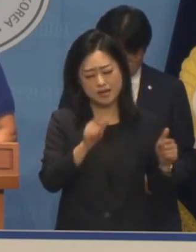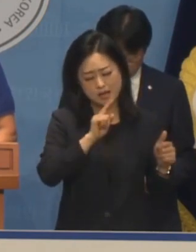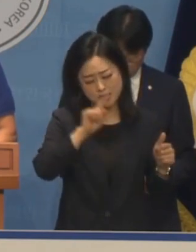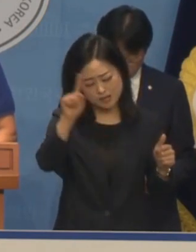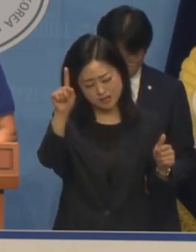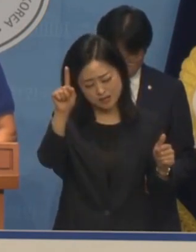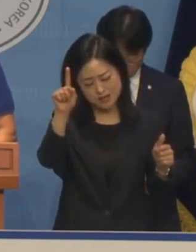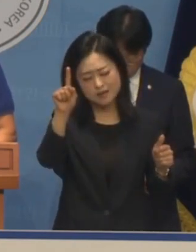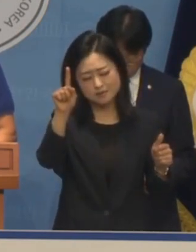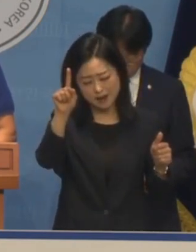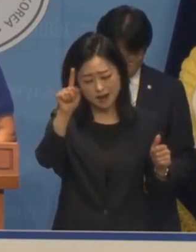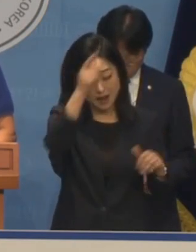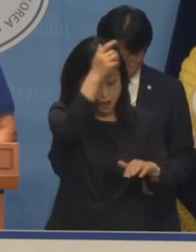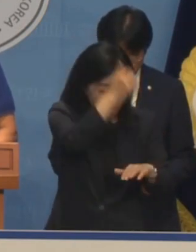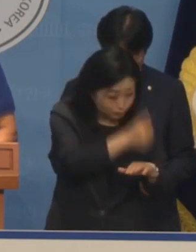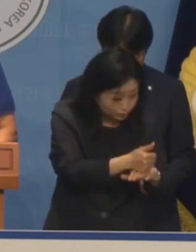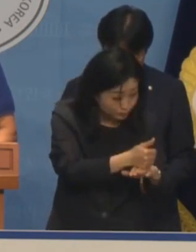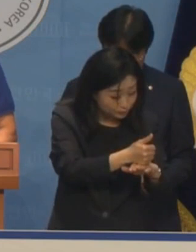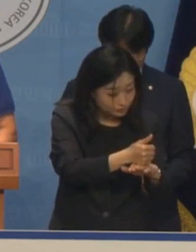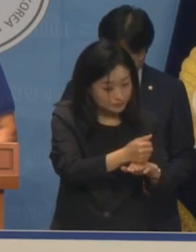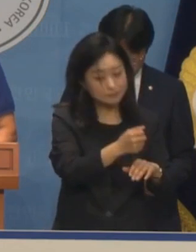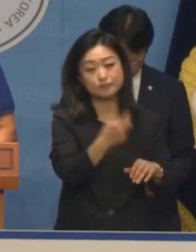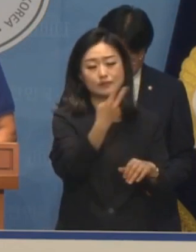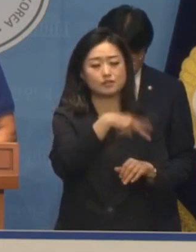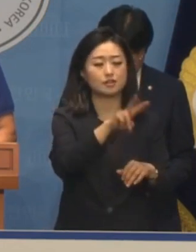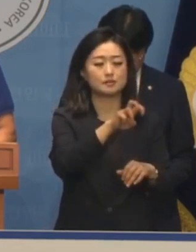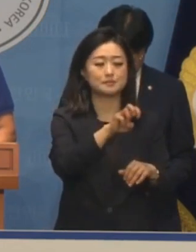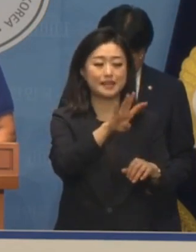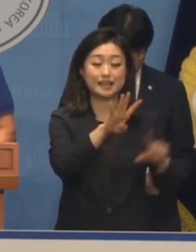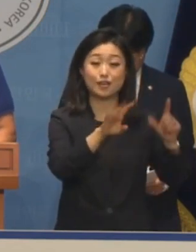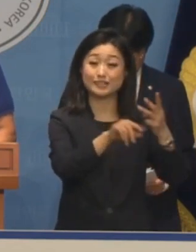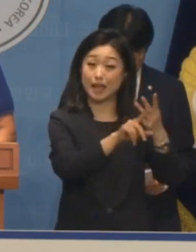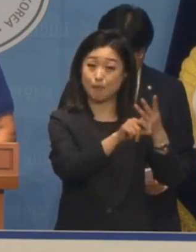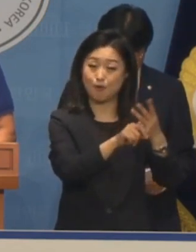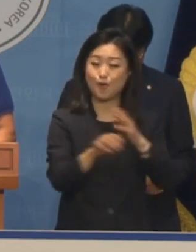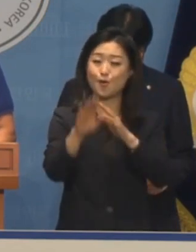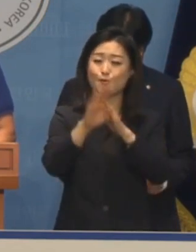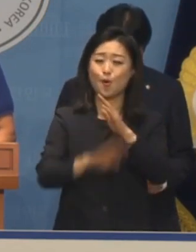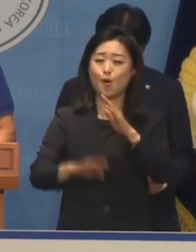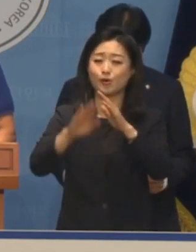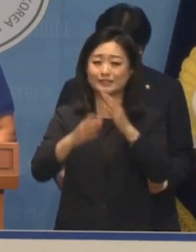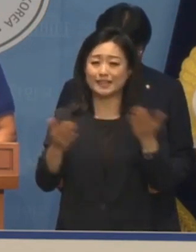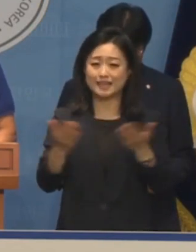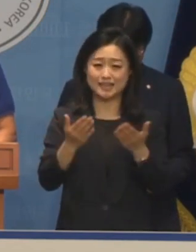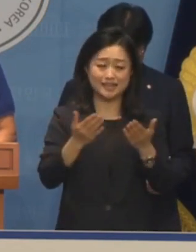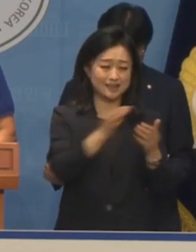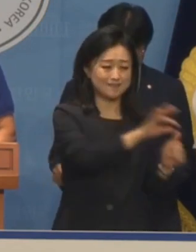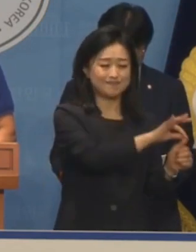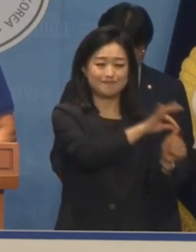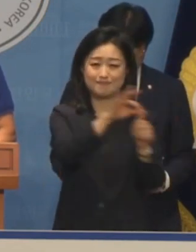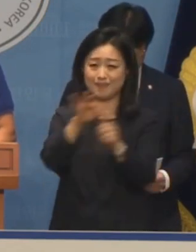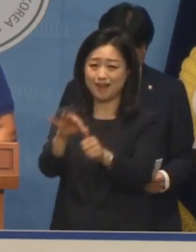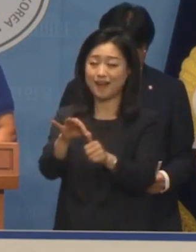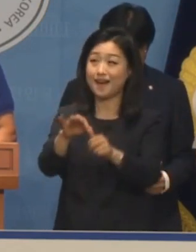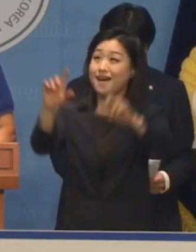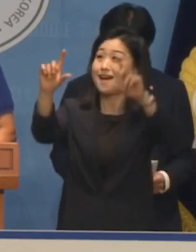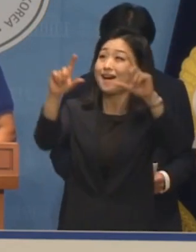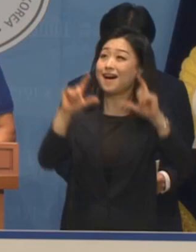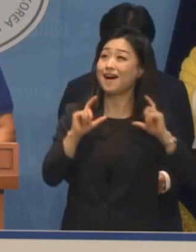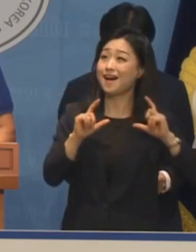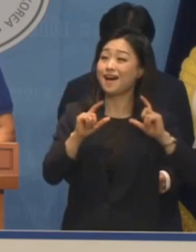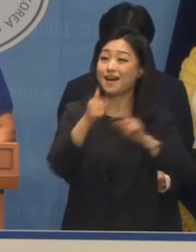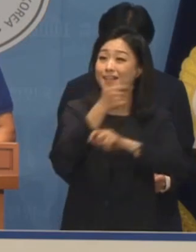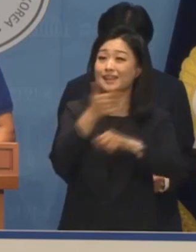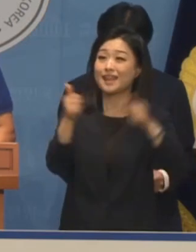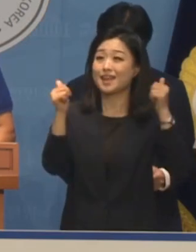진행하면서 마침내 24년 3월 달에 정규직으로 대법원 판결을 받았습니다 그 대부분 판결